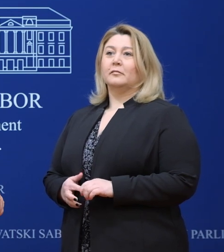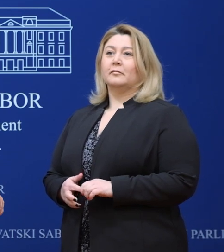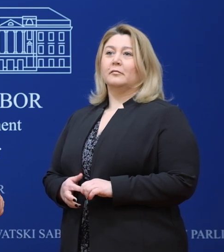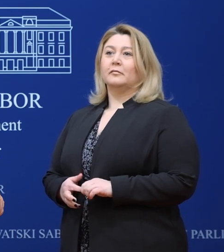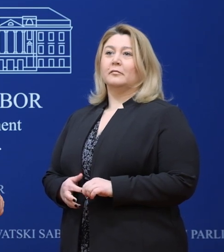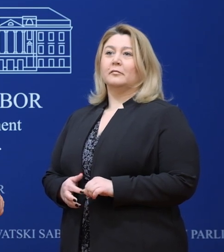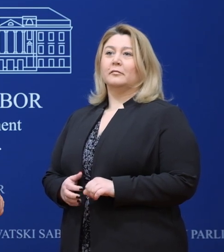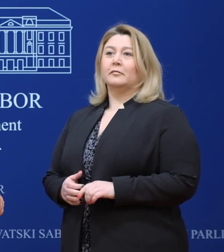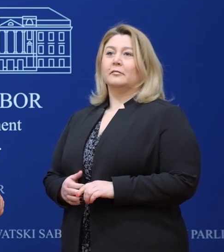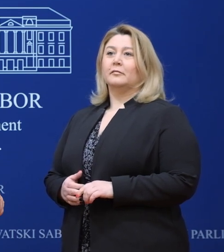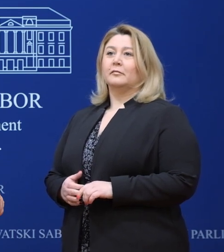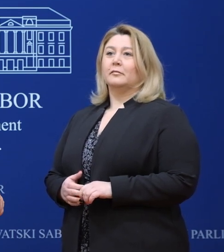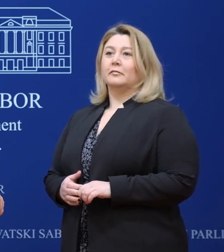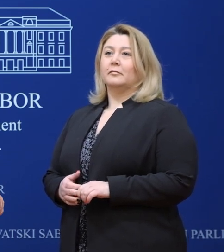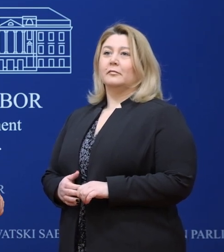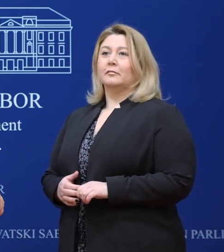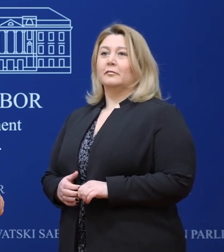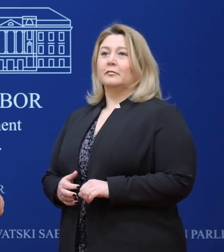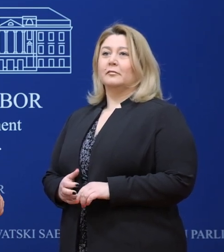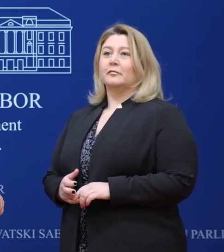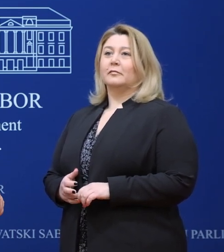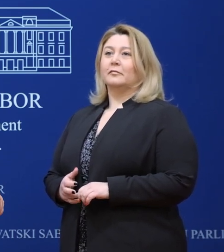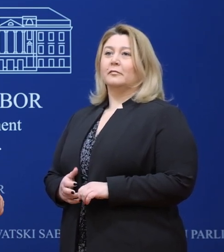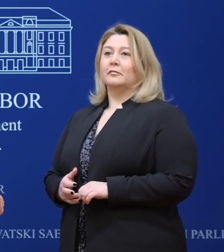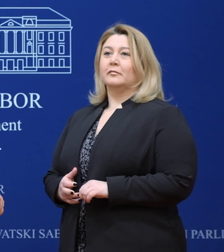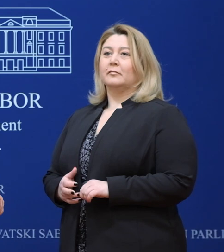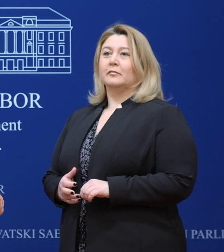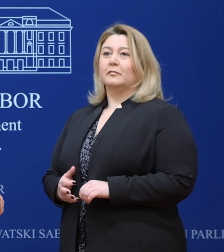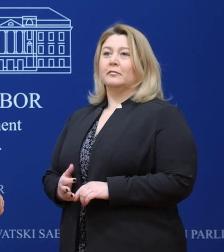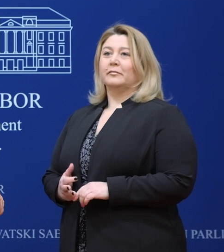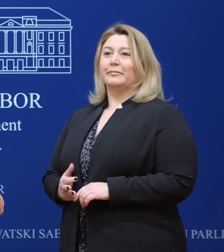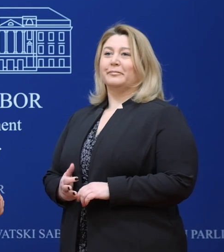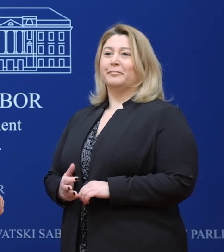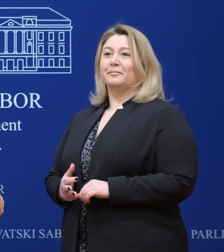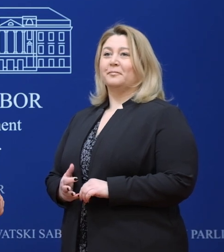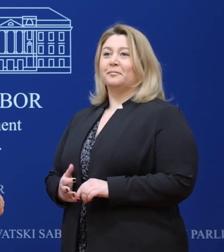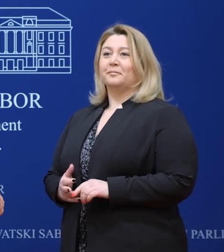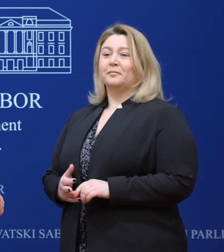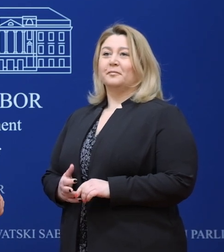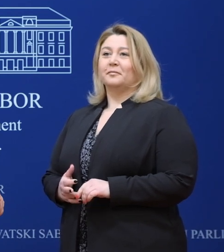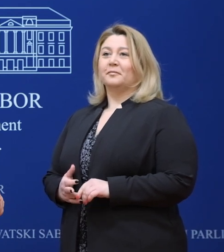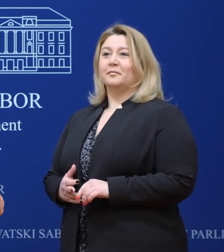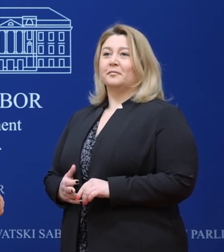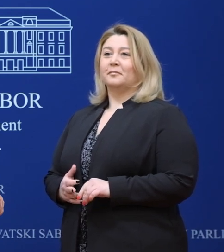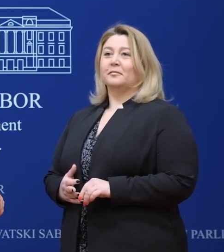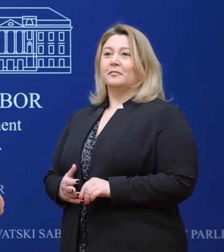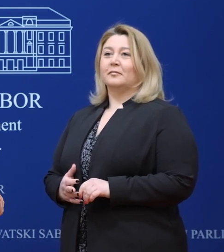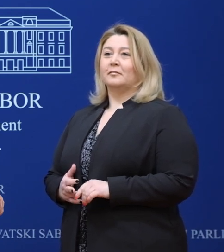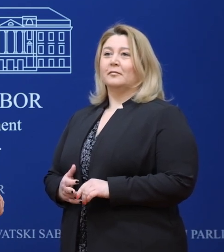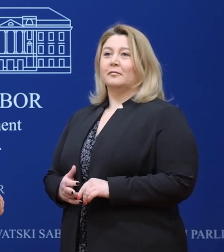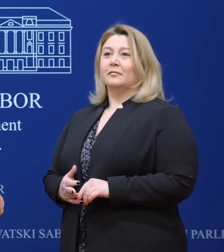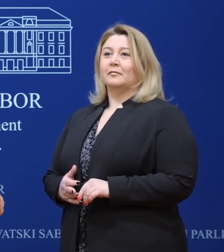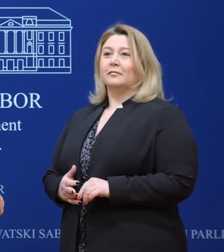ko raspolaže represivnim aparatom tako odnosi prema saborskim zastupnicima, na koji način su oni ugroženi time